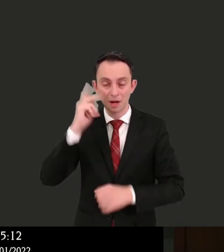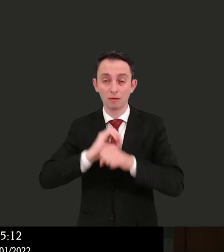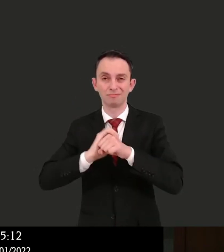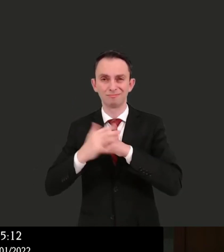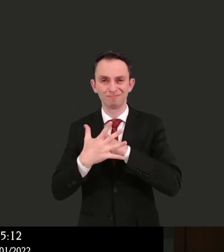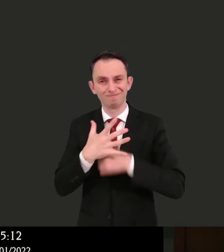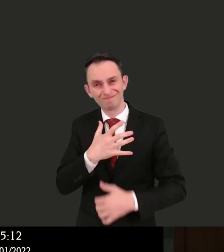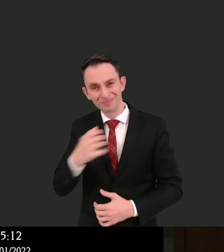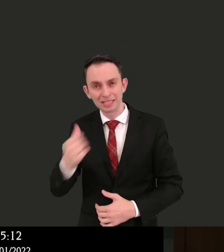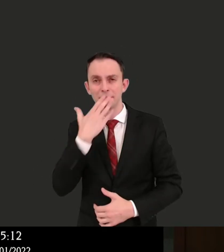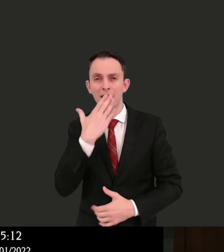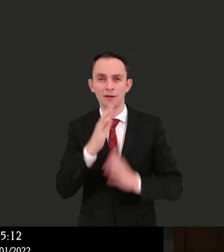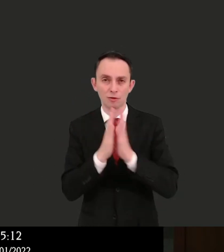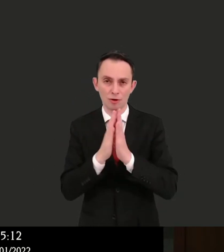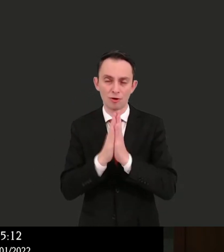as nossas orações.